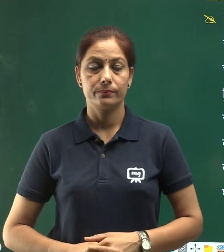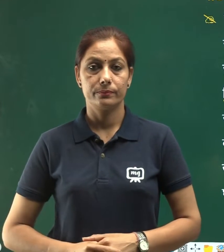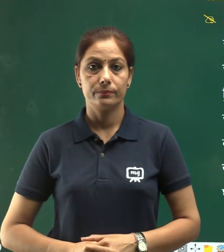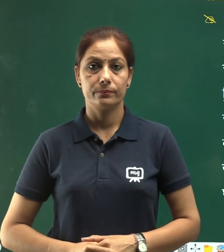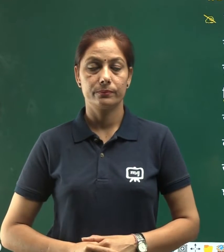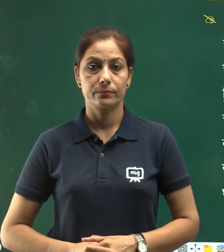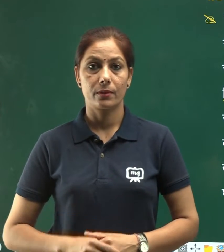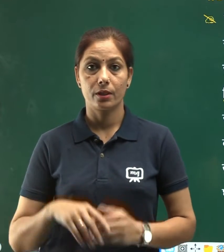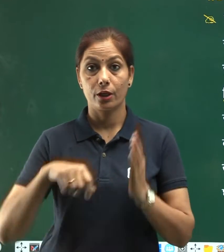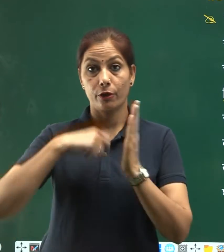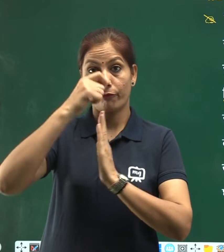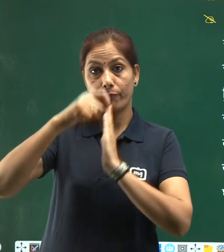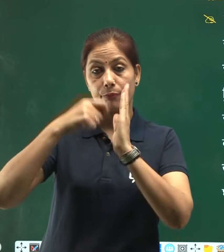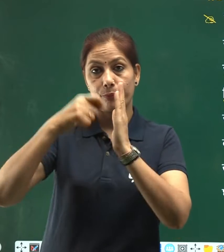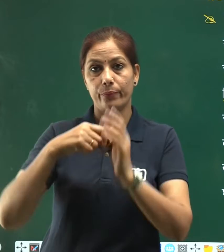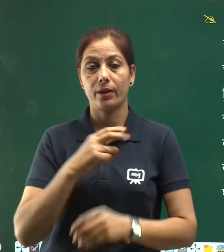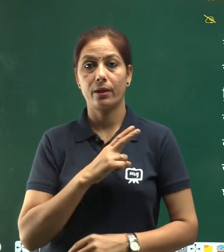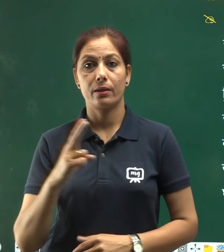फिल्म के